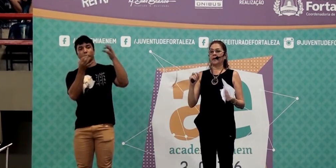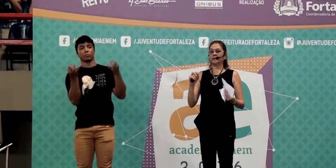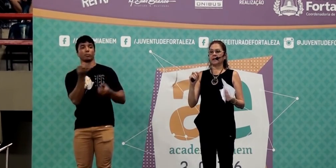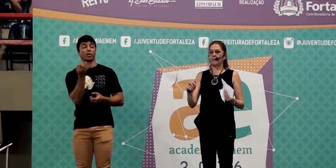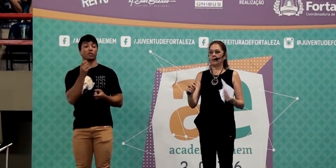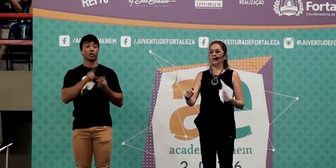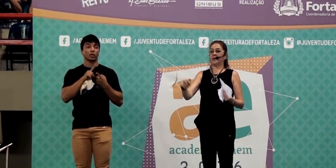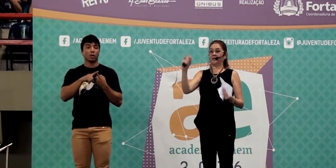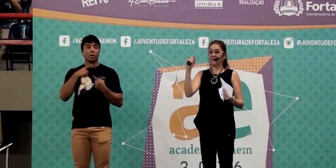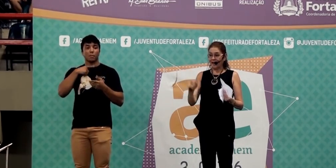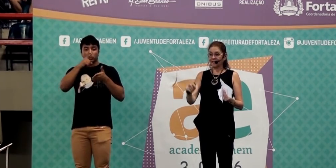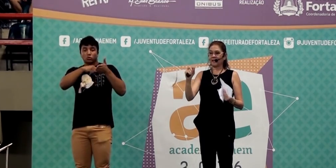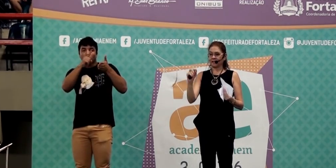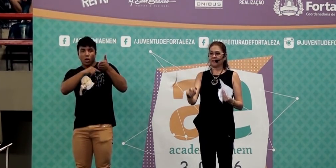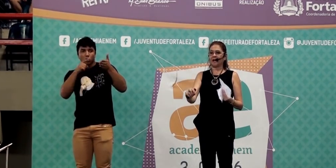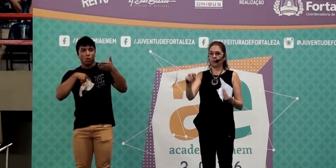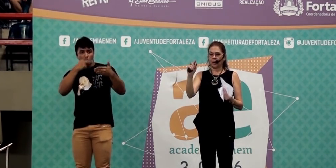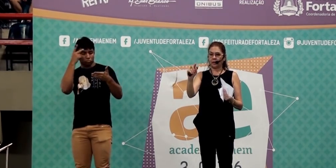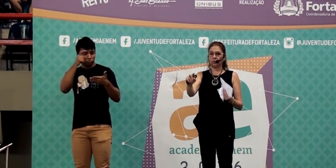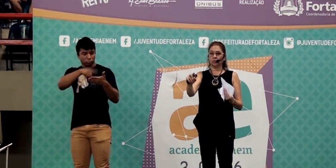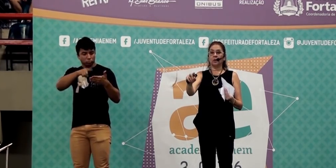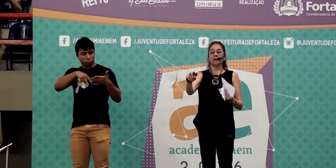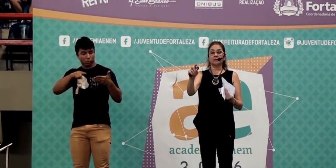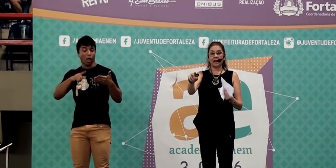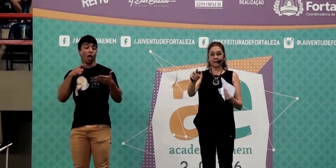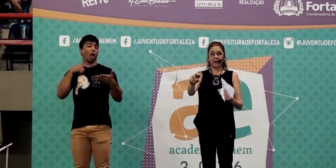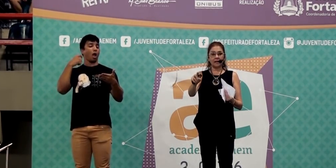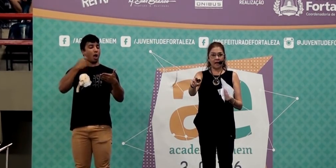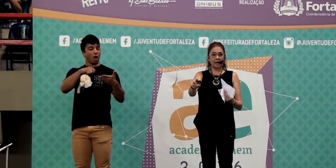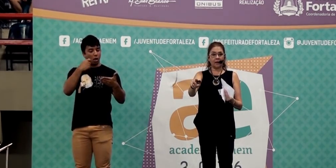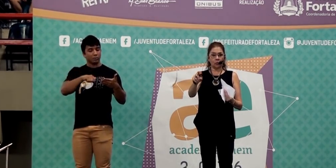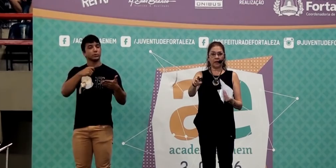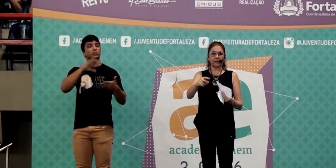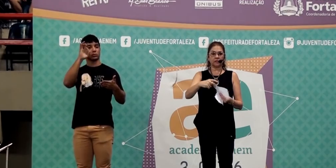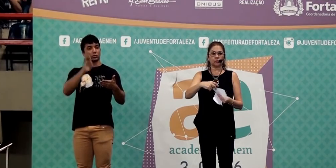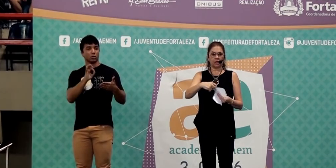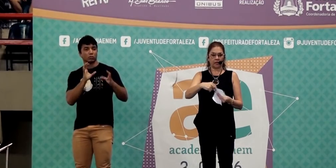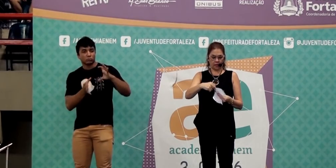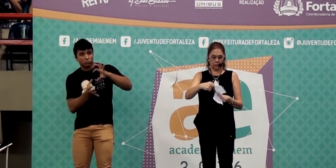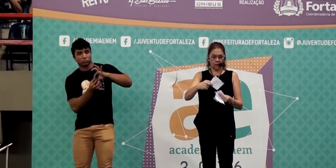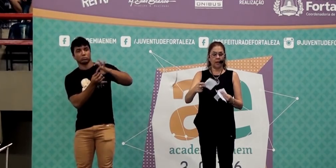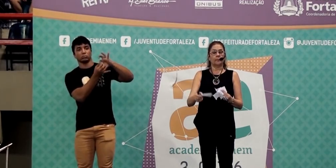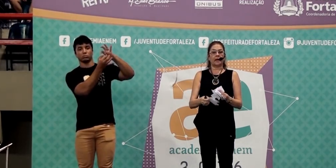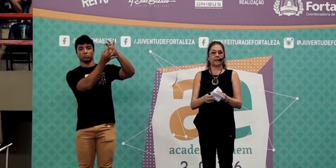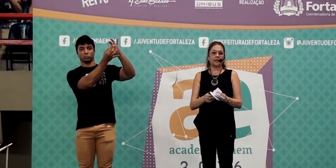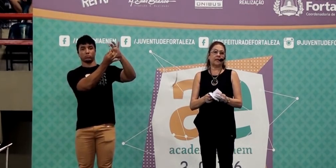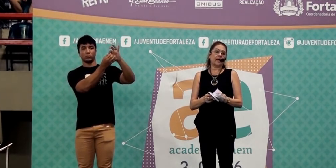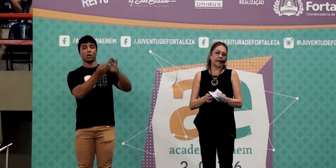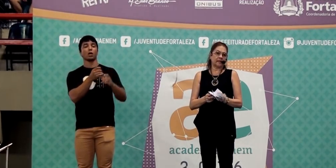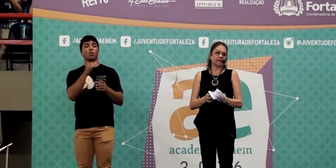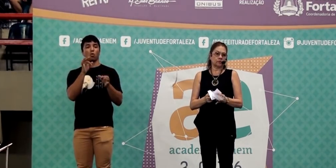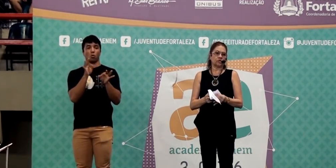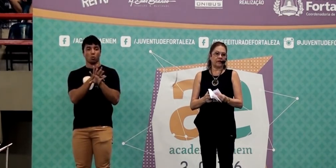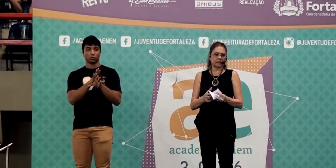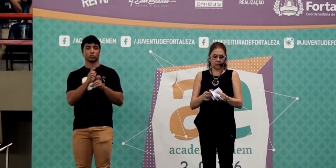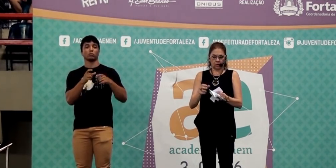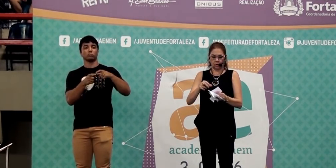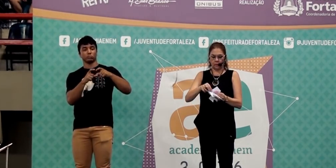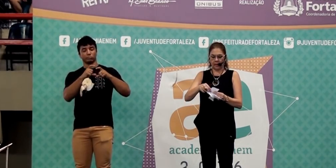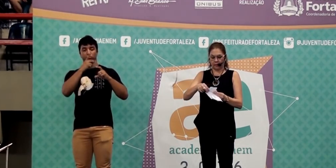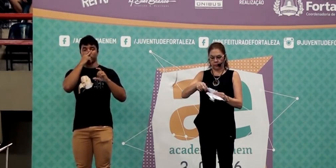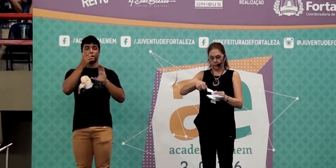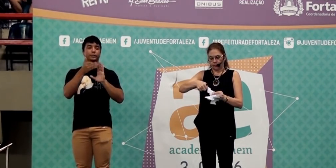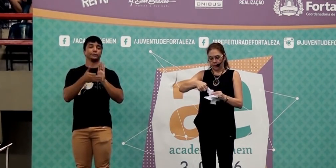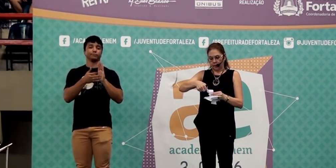corretor percebeu que era necessário o aluno detalhar o que ele sugeriu para que a redação tivesse